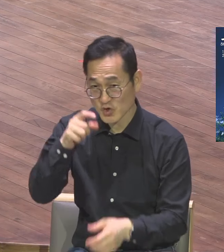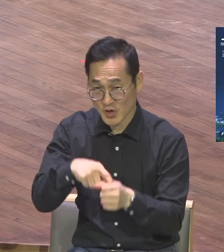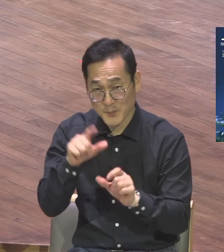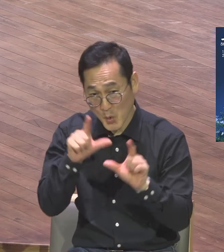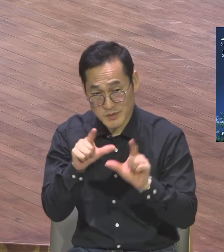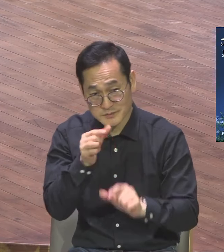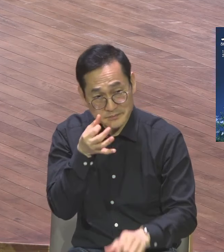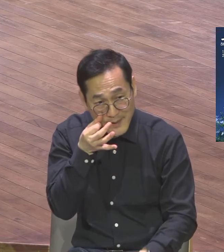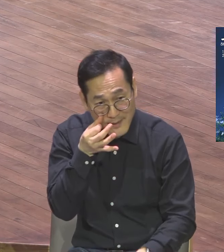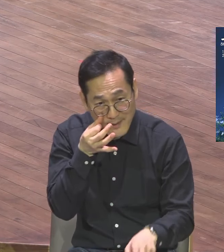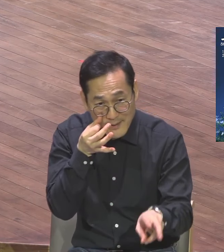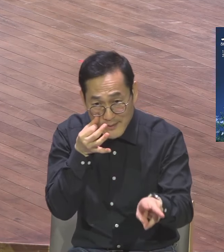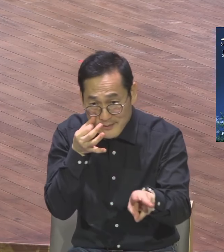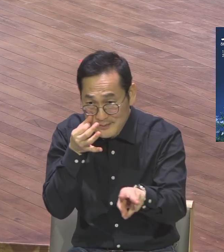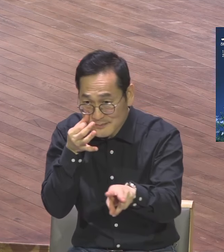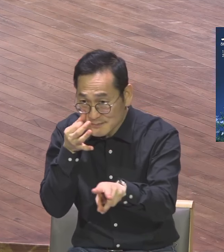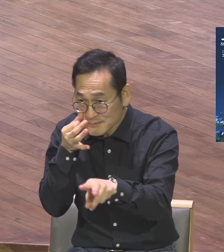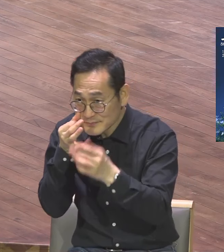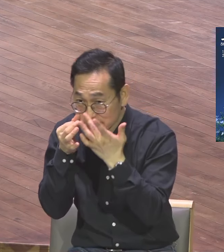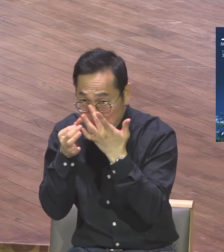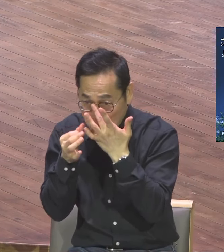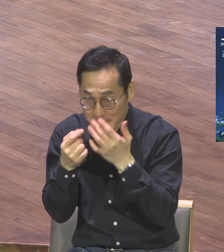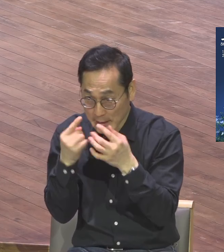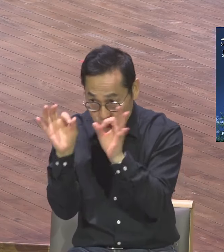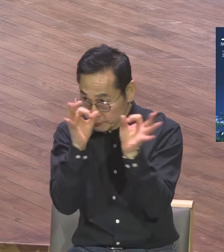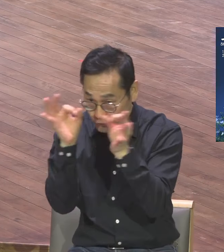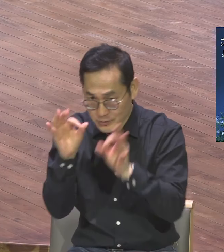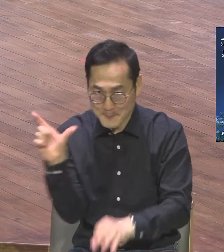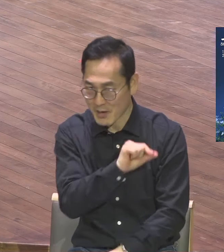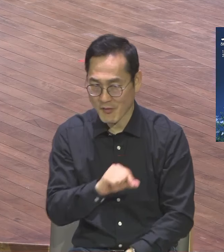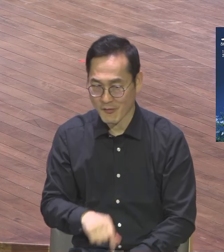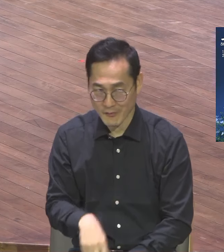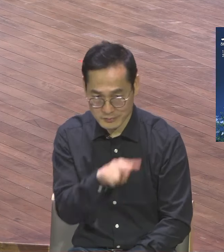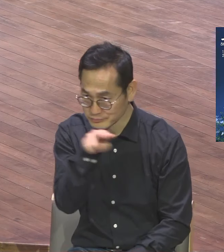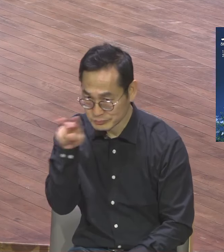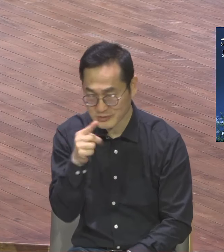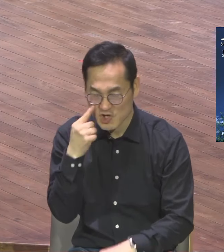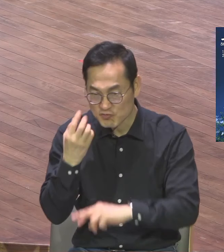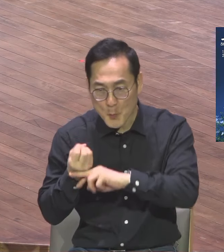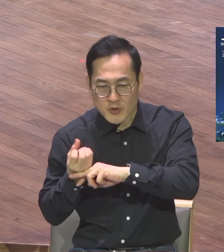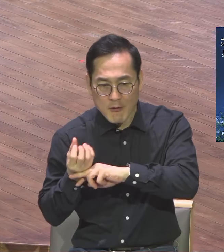보는 거지요. 엄청 내가 눈이 빠릅니다. 눈이 얼마나 빠른지 몰라.